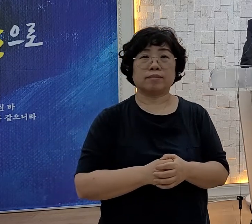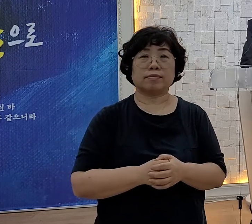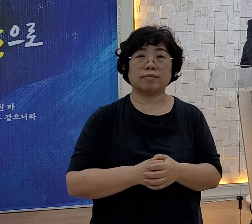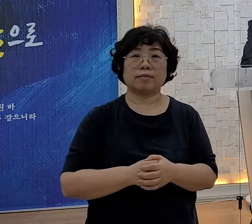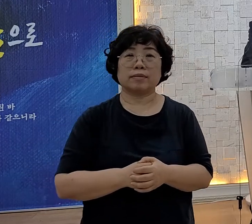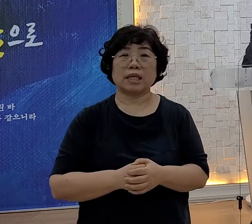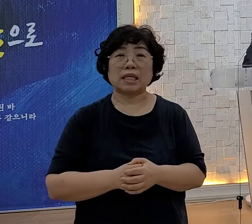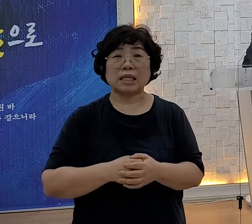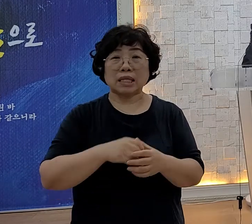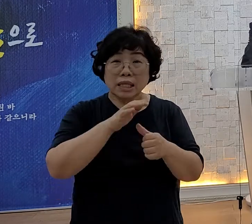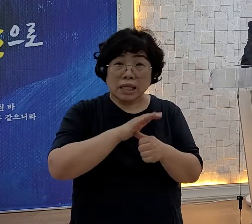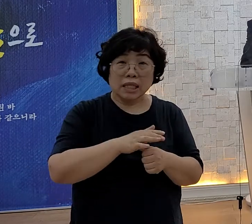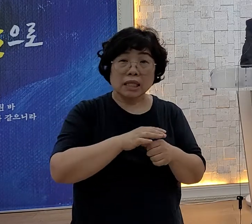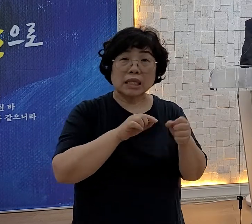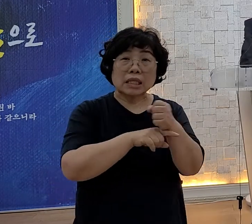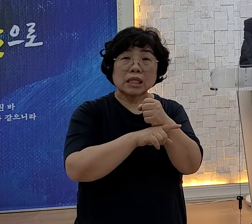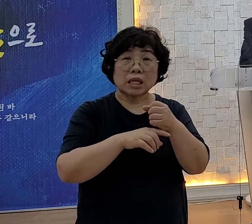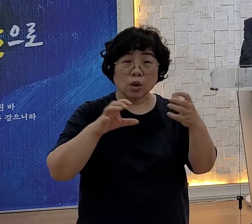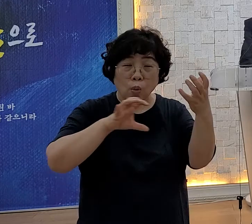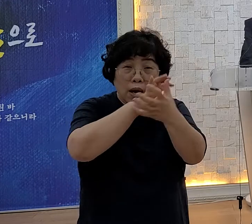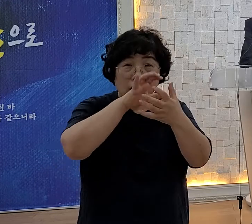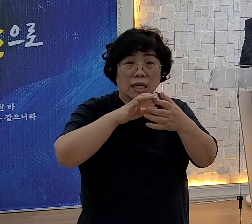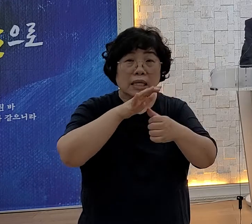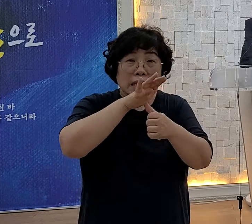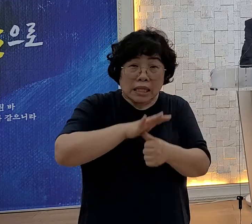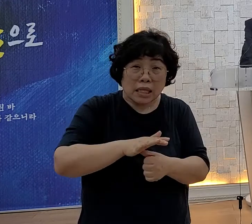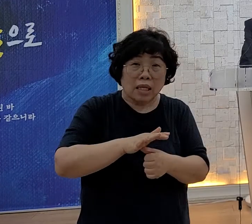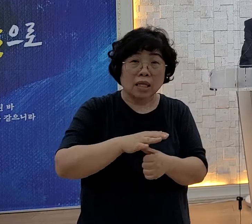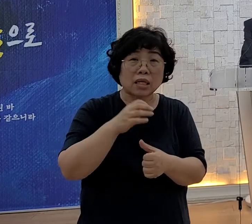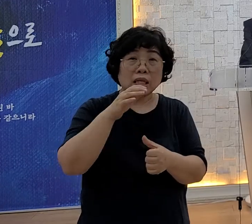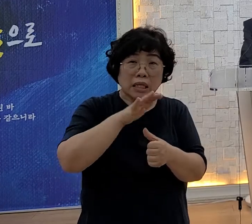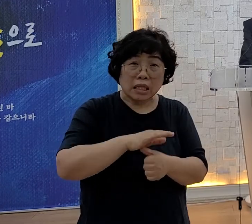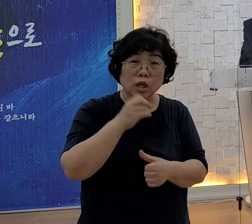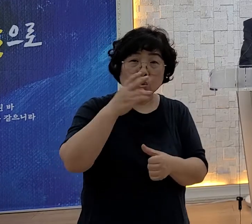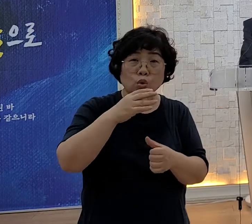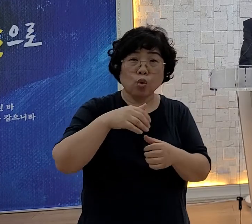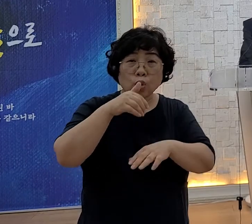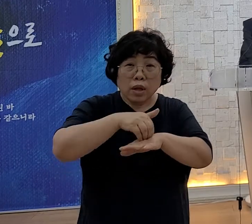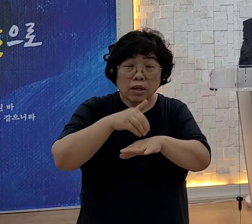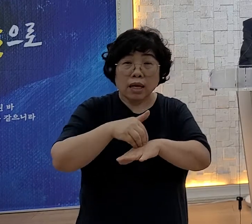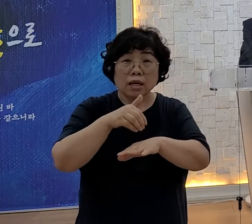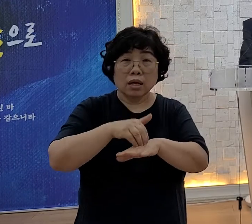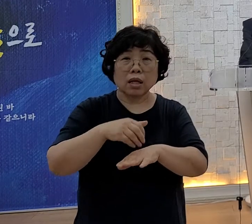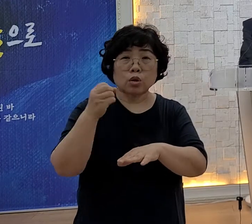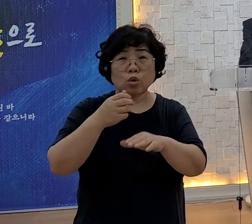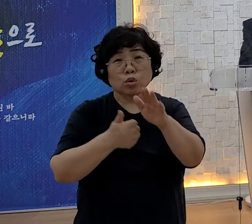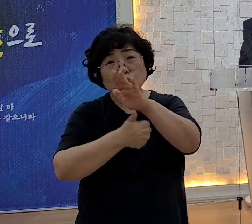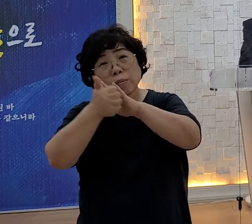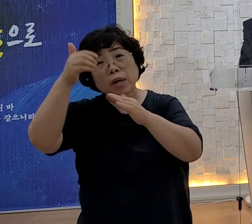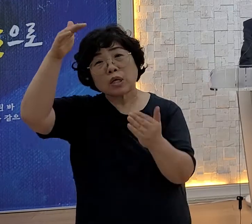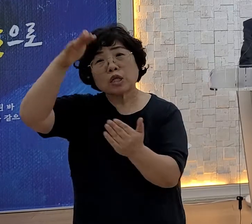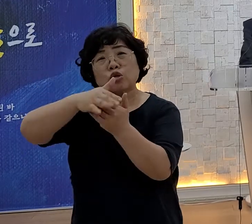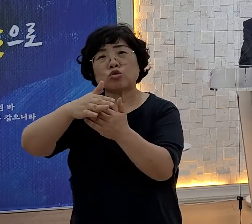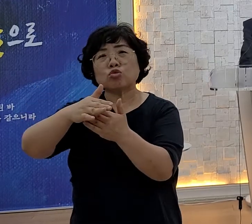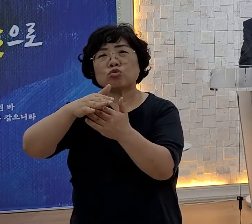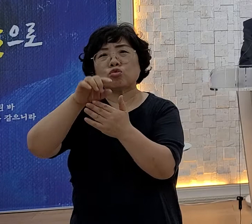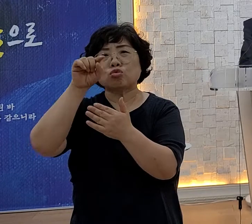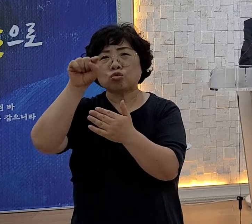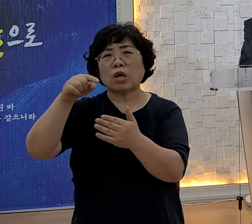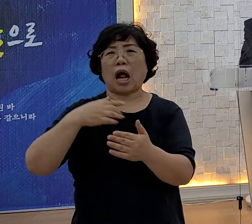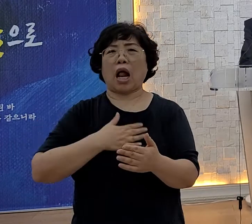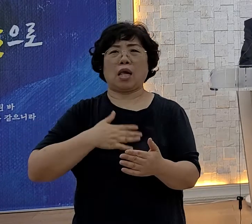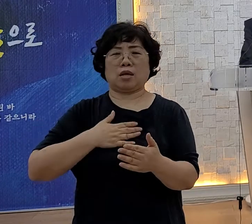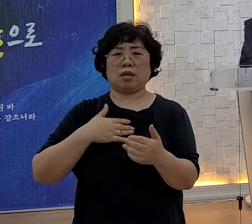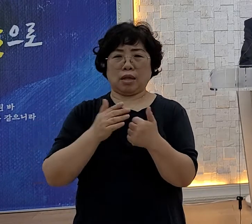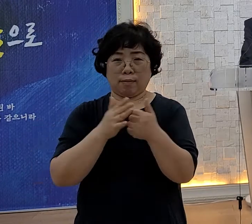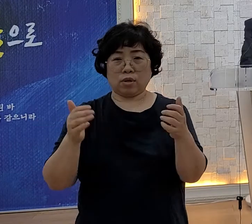읽습니다. 시작. 이는 환난은 인내를, 인내는 연단을, 연단은 소망을 이루는 줄